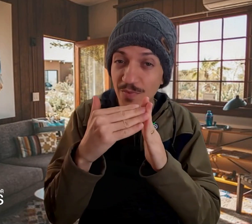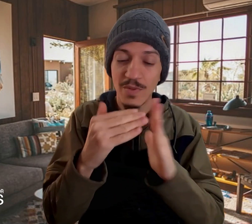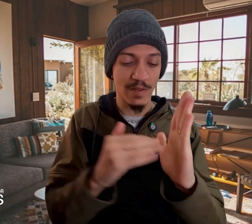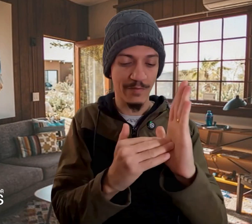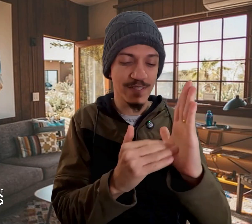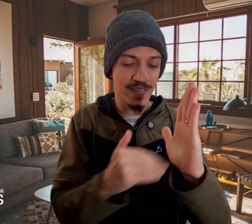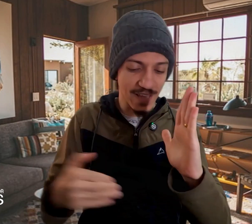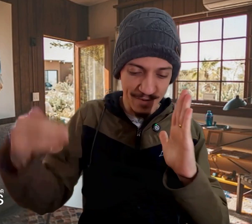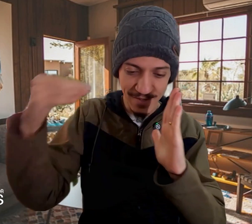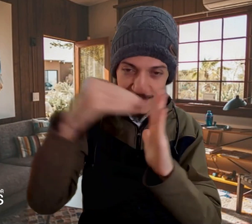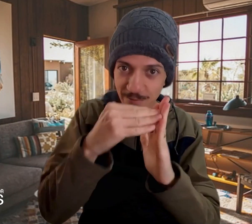Foi assim que ela fez.